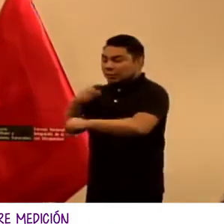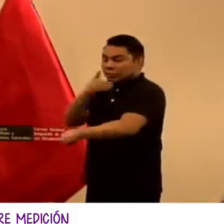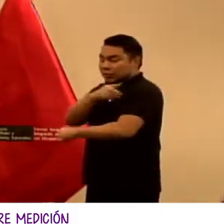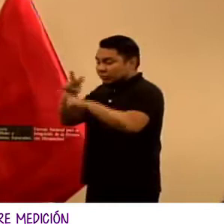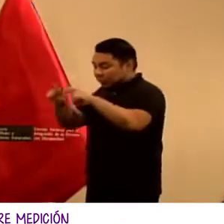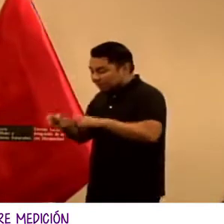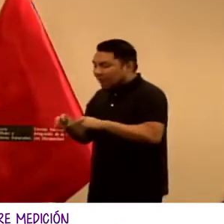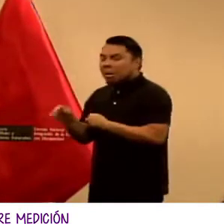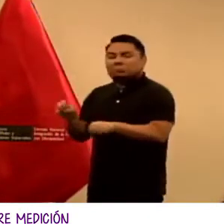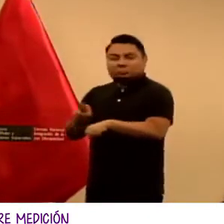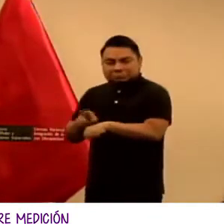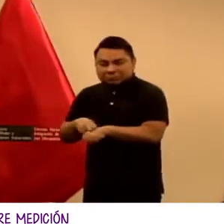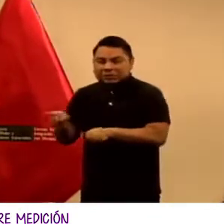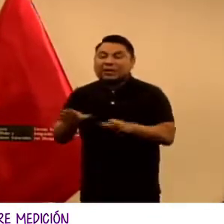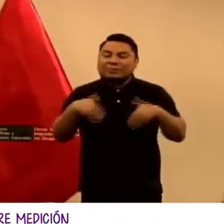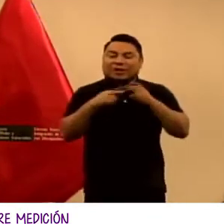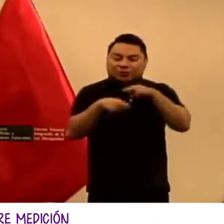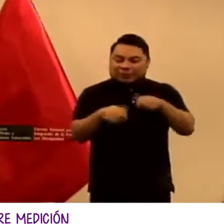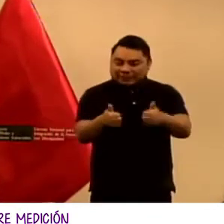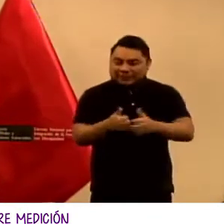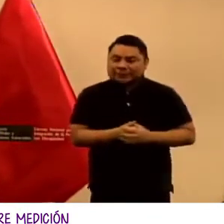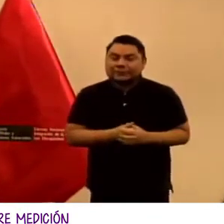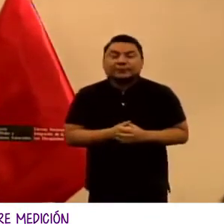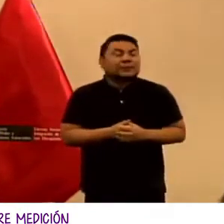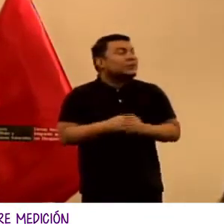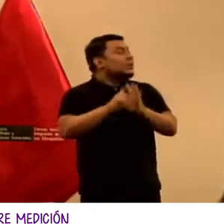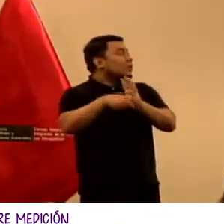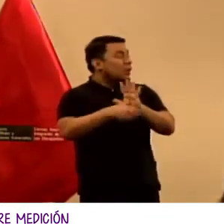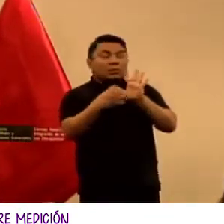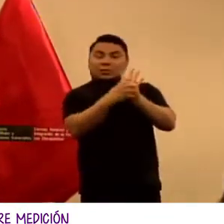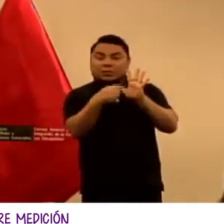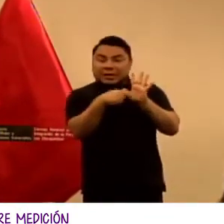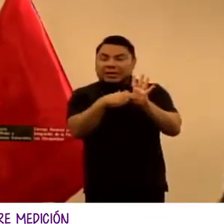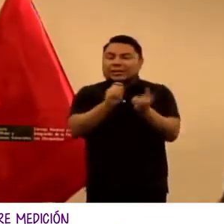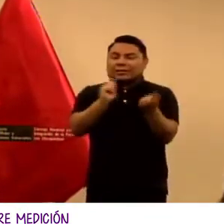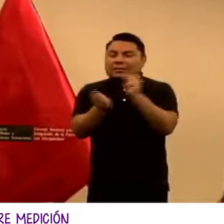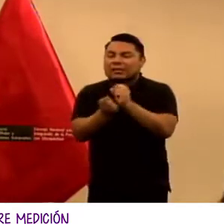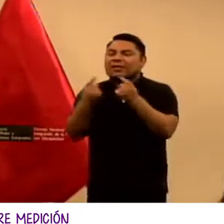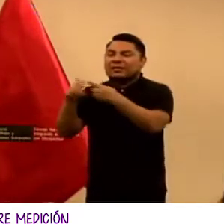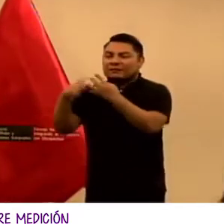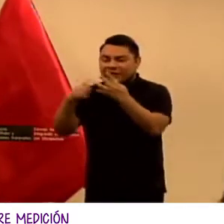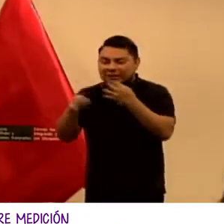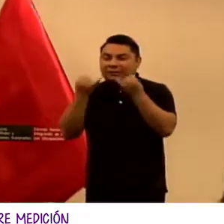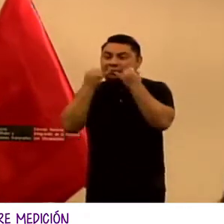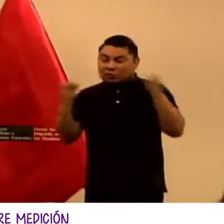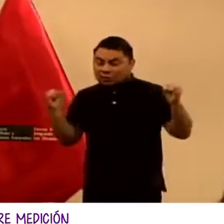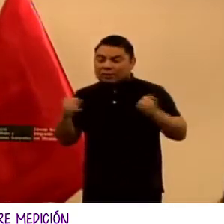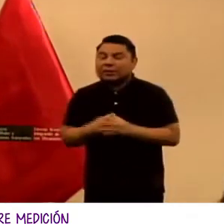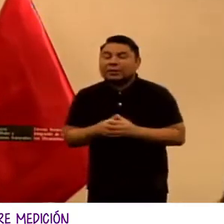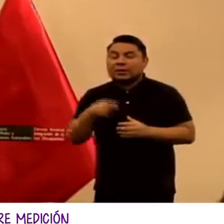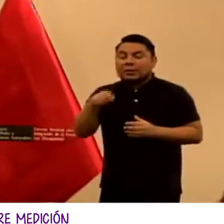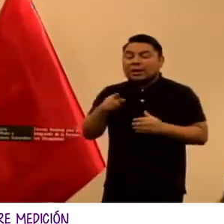sucesiva. Finalmente, el módulo fue traducido a varios idiomas para su aplicación global. El proceso